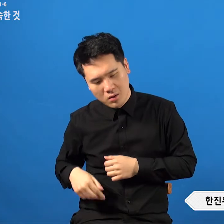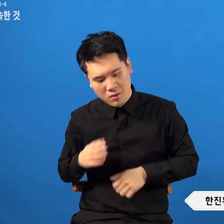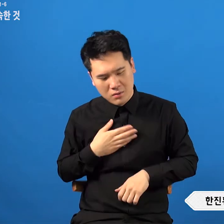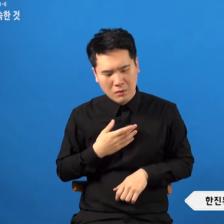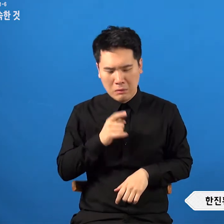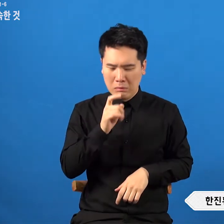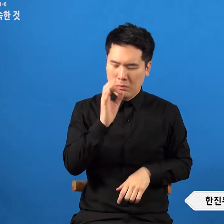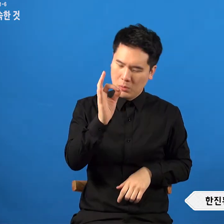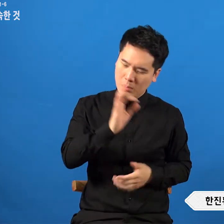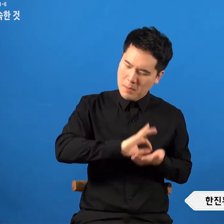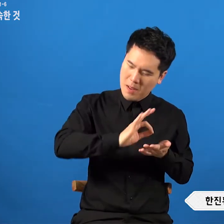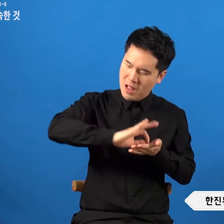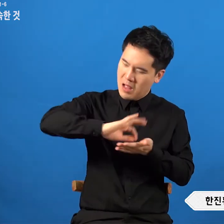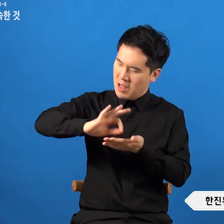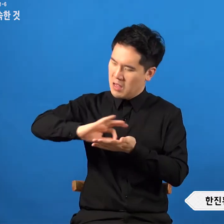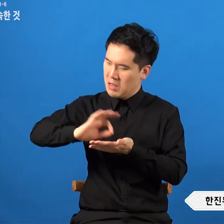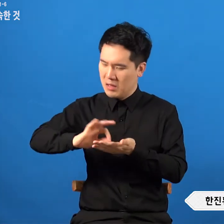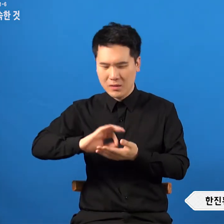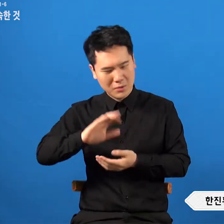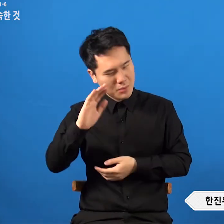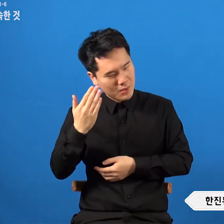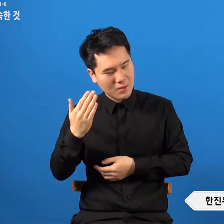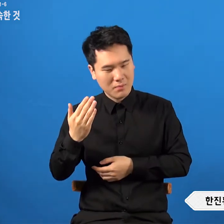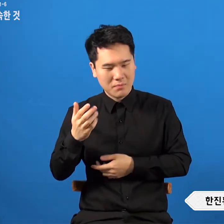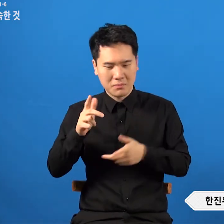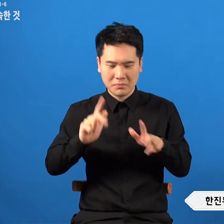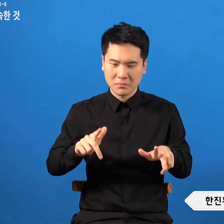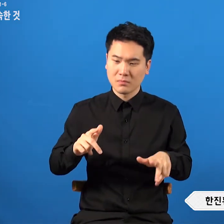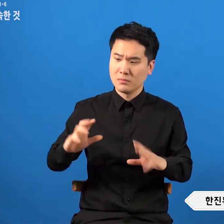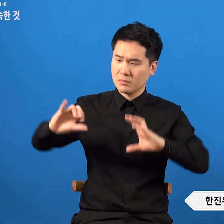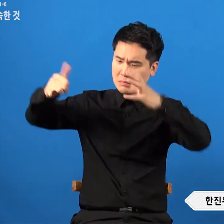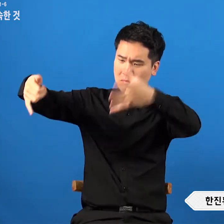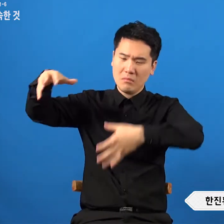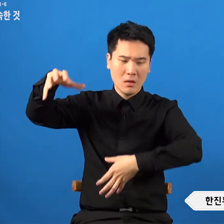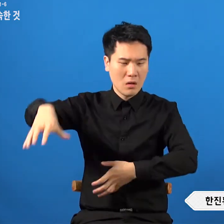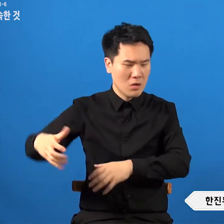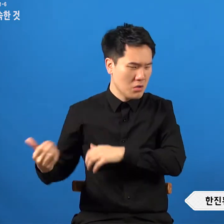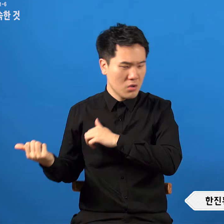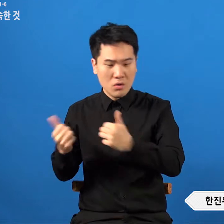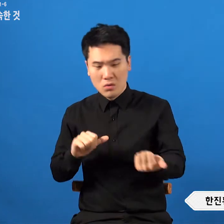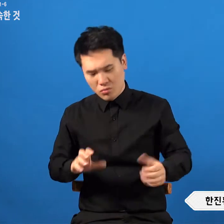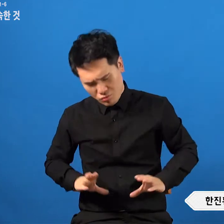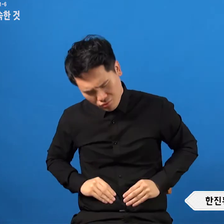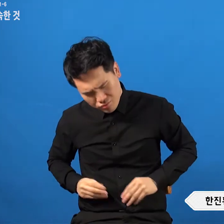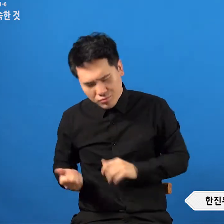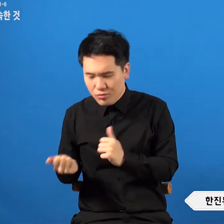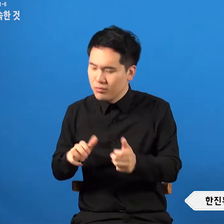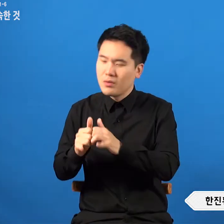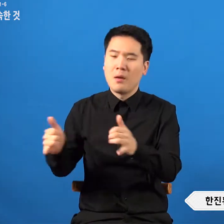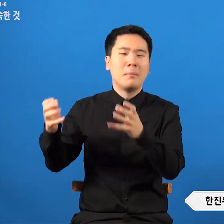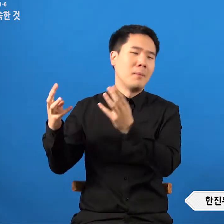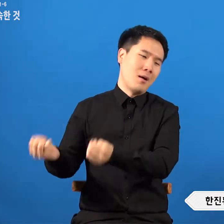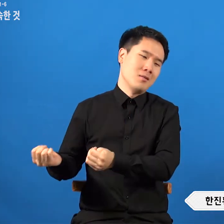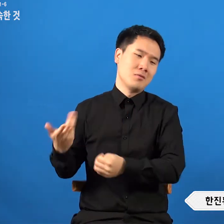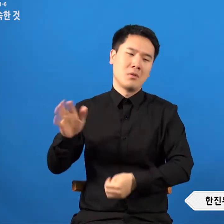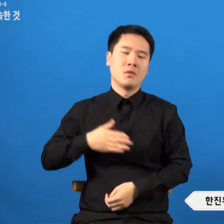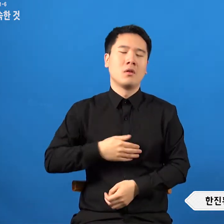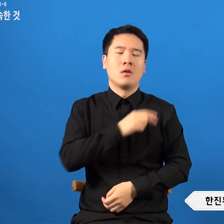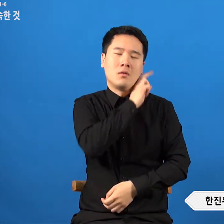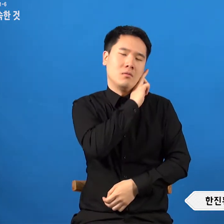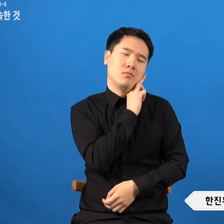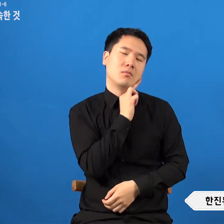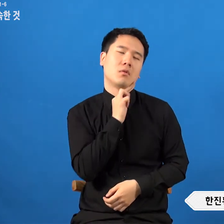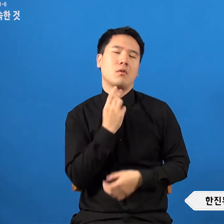내가 이래서 되나? 지금 세상에는 굶어 죽어가는 사람들이 얼마나 많은데 내가